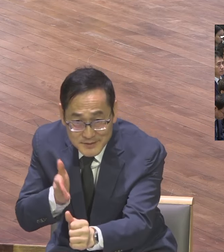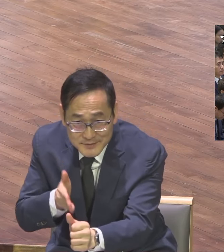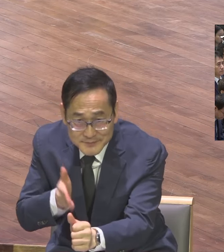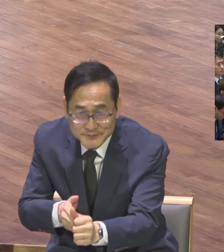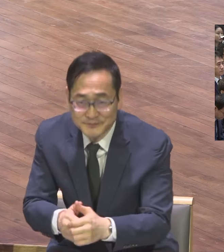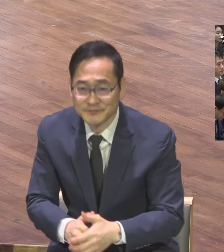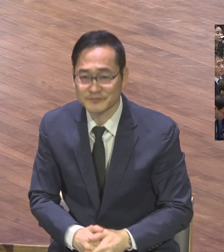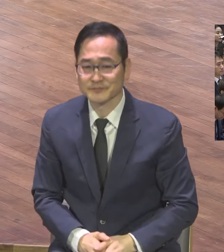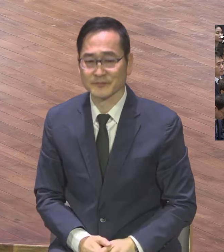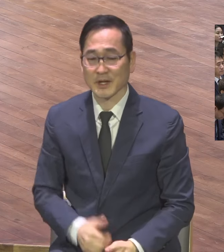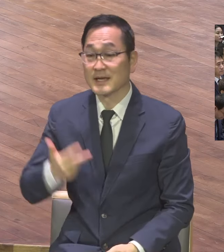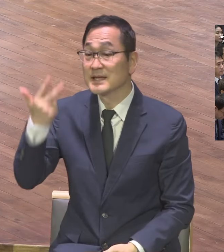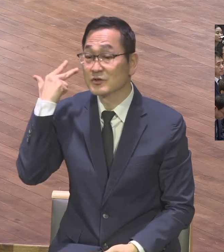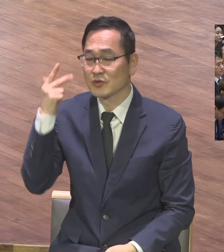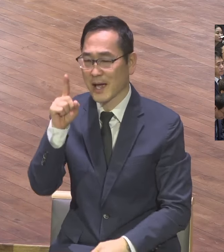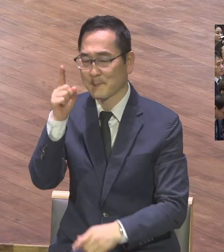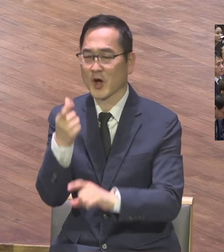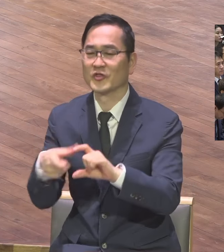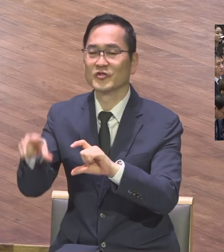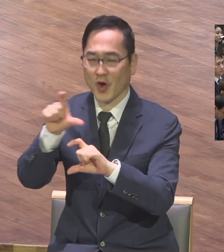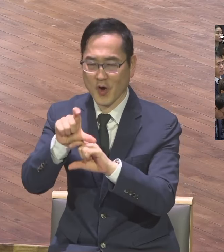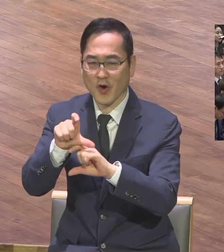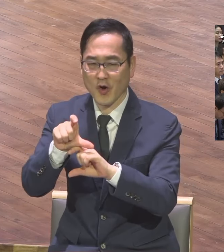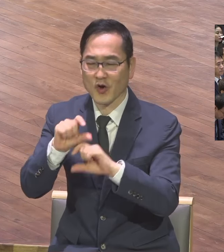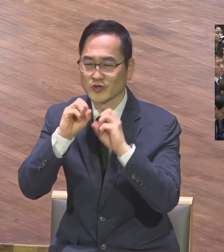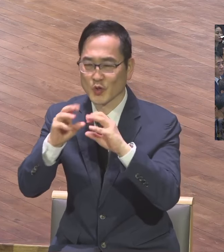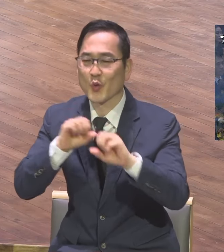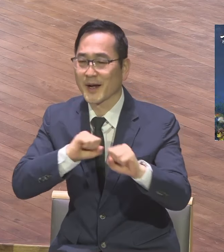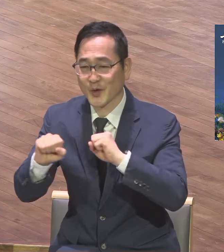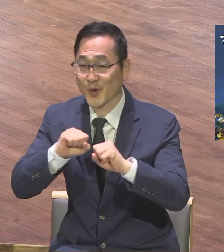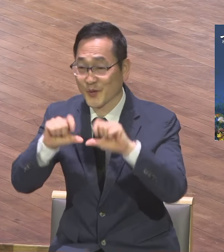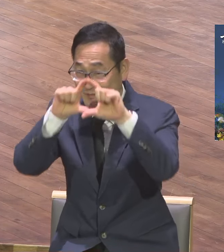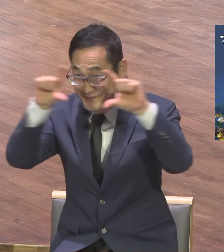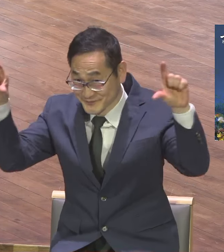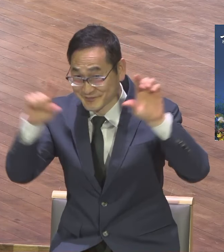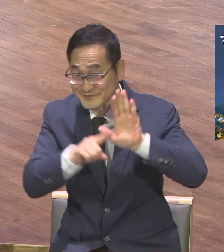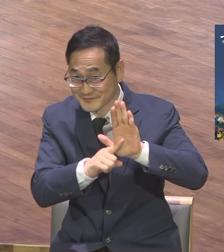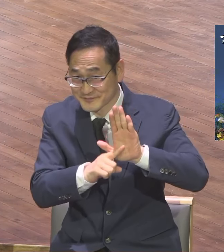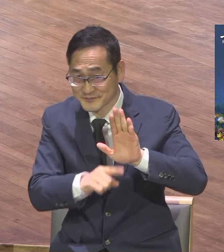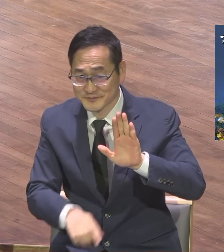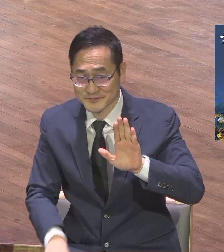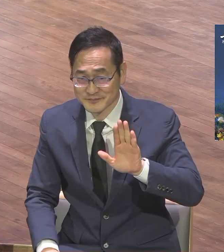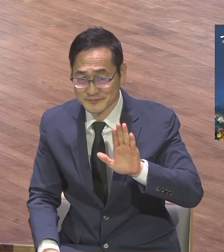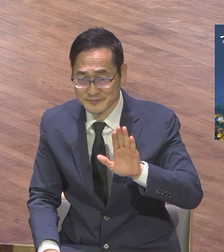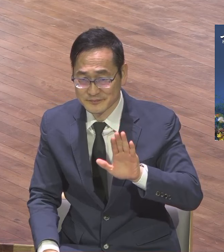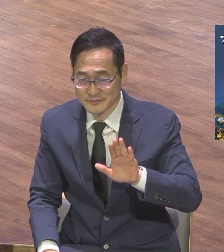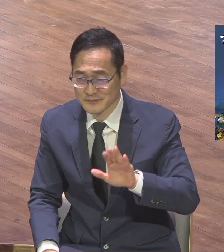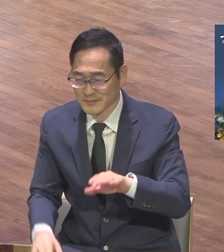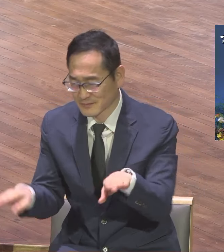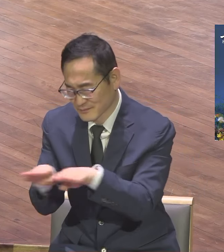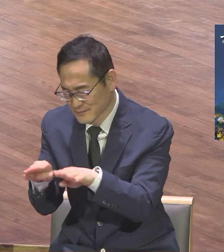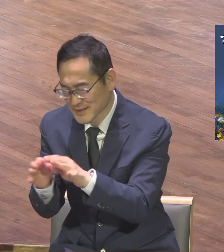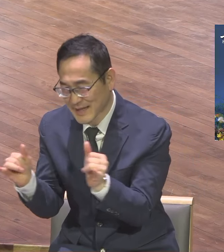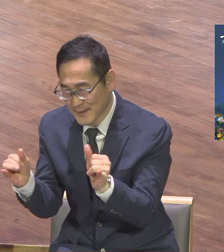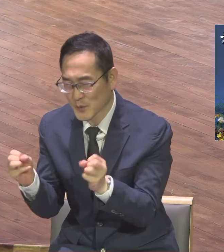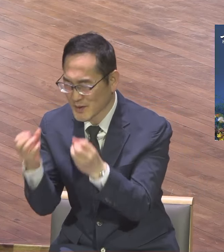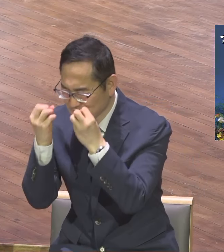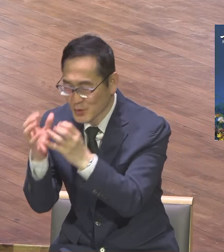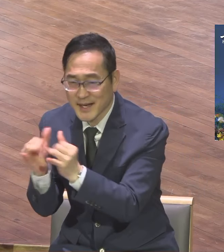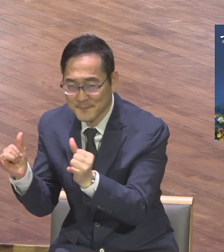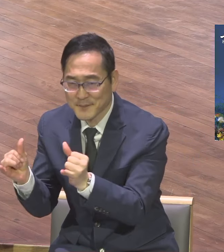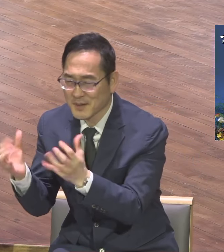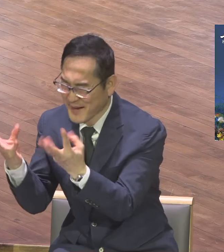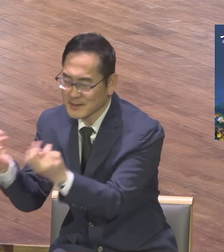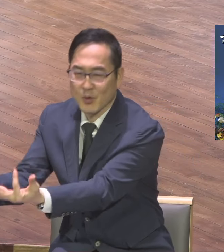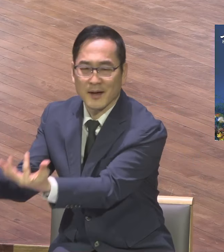지난주에 한 번 더 전도운동을 통해서 새가족과 장단기 결석자들이 많이 오셨는데